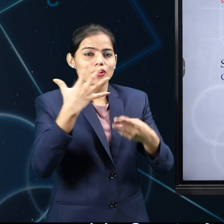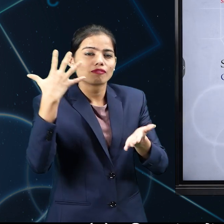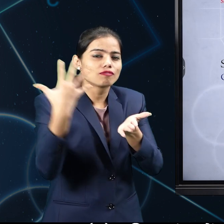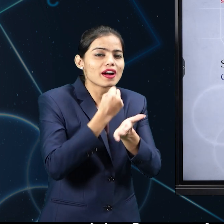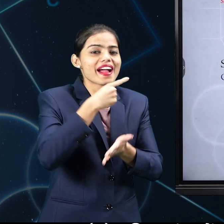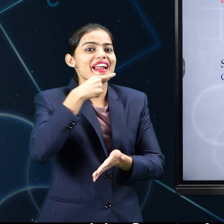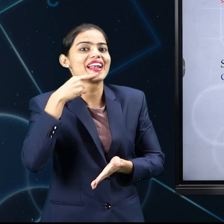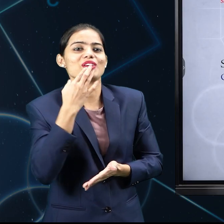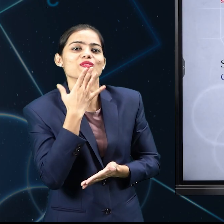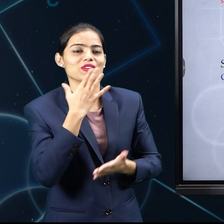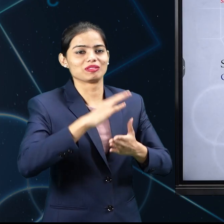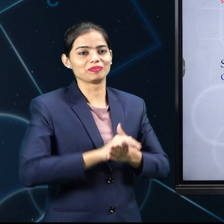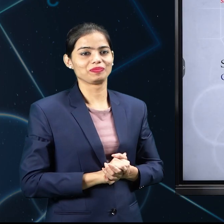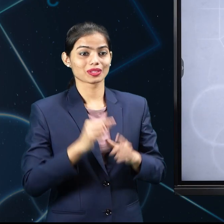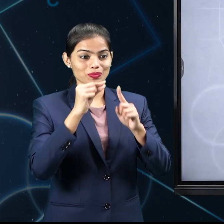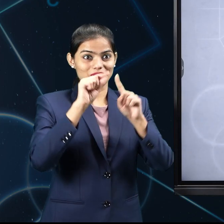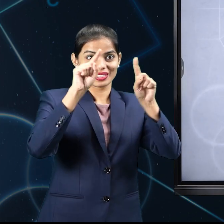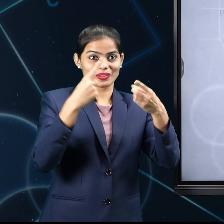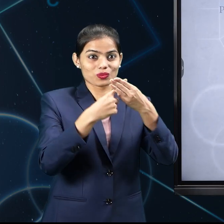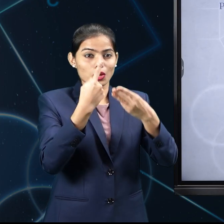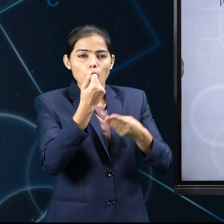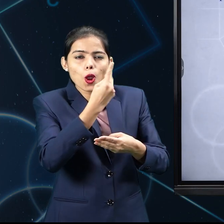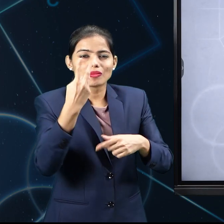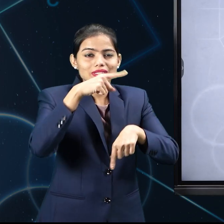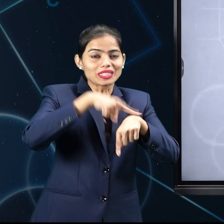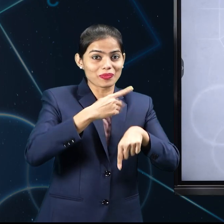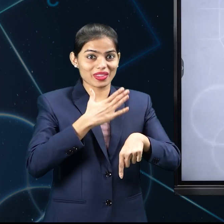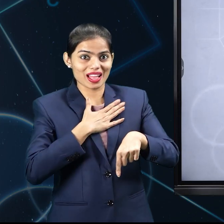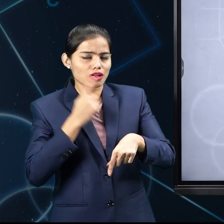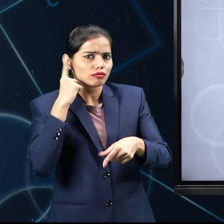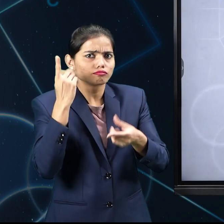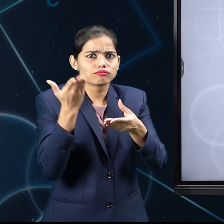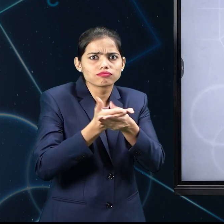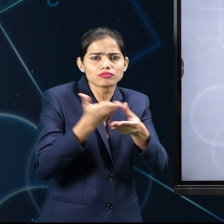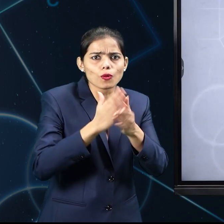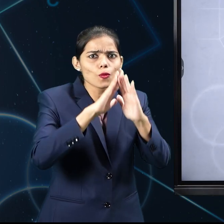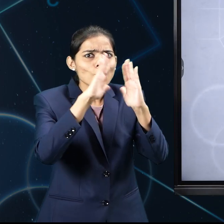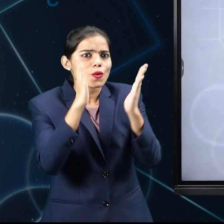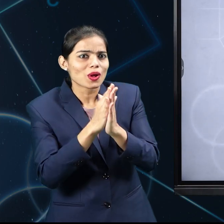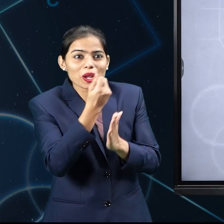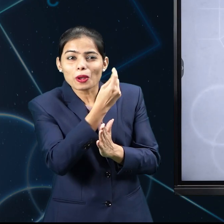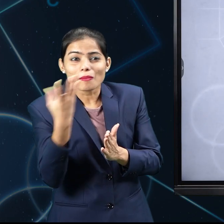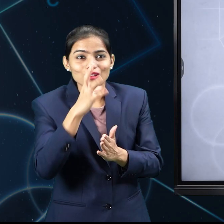एकूण फिरण्याची संख्या जर आपण केली तर 102 भागिले 500 जर आपण केलं